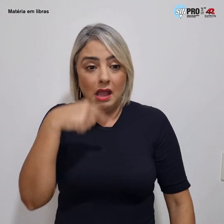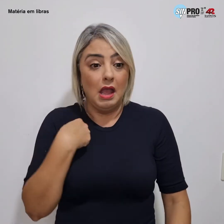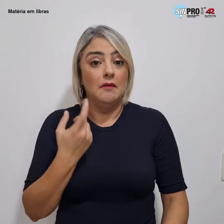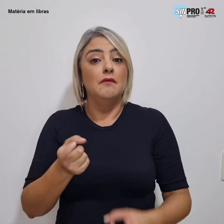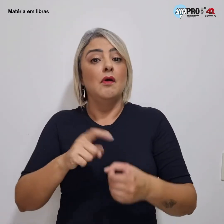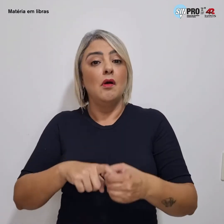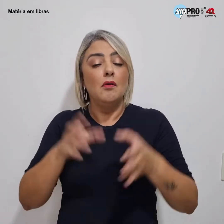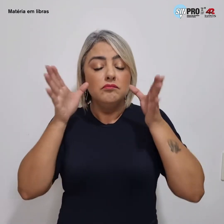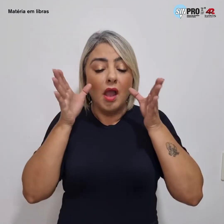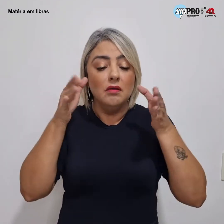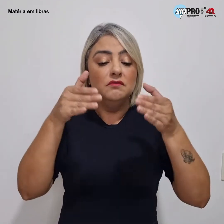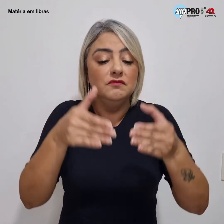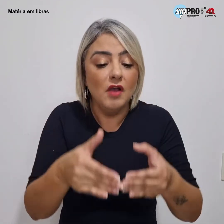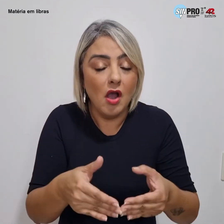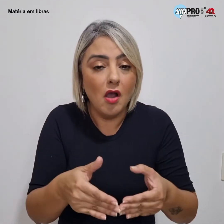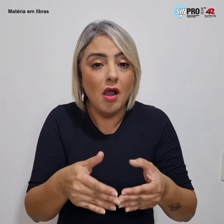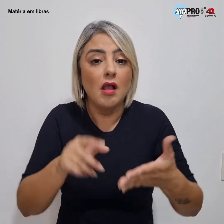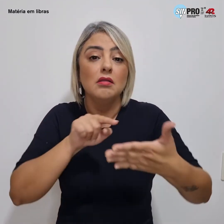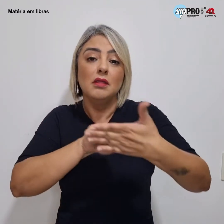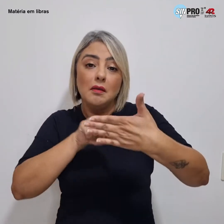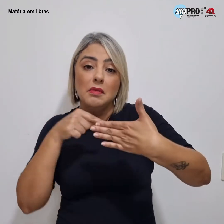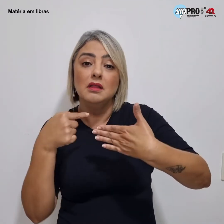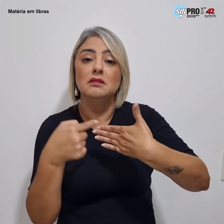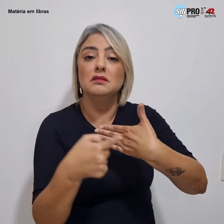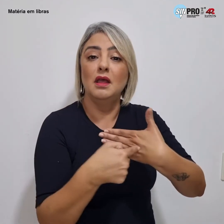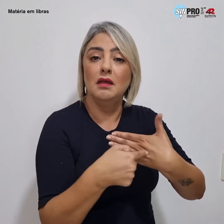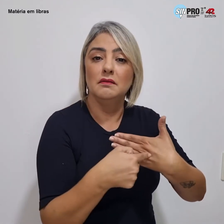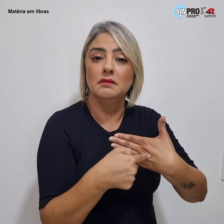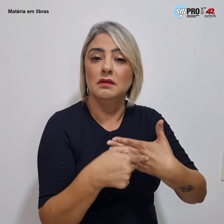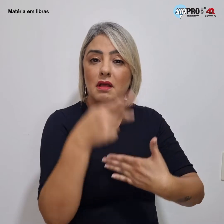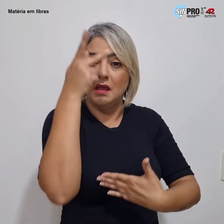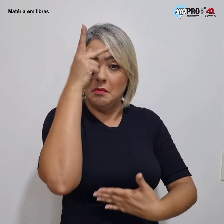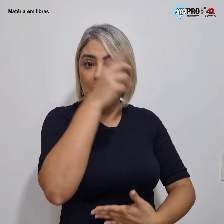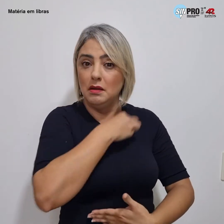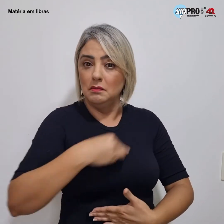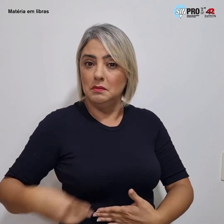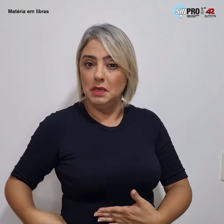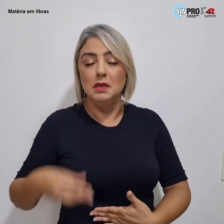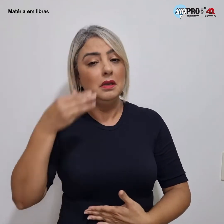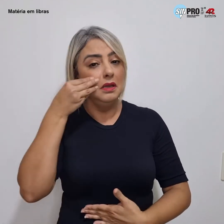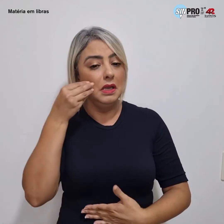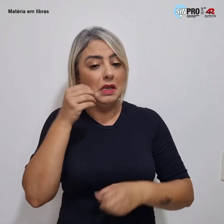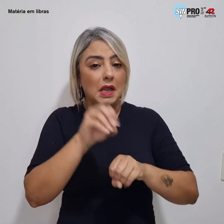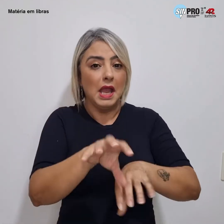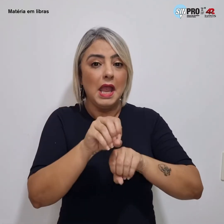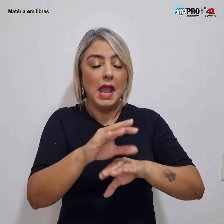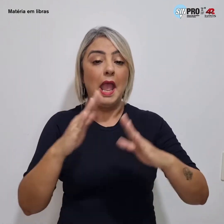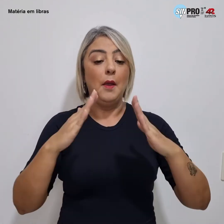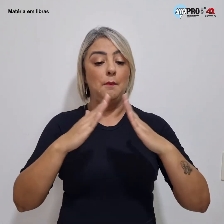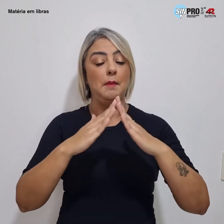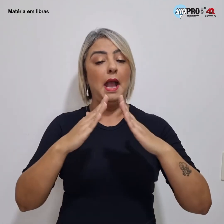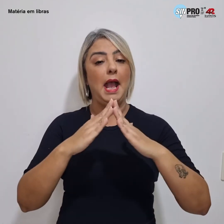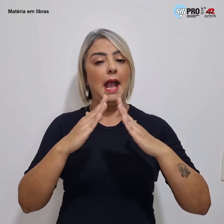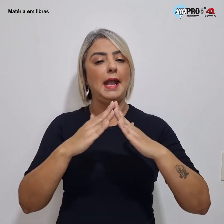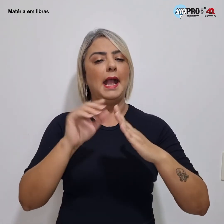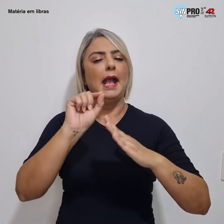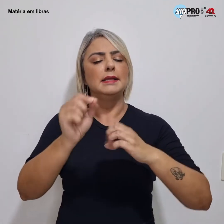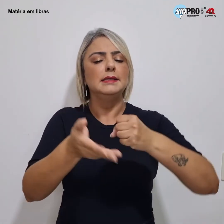entanto, vou me concentrar na metáfora. Para o ministro, a educação é uma casa em que